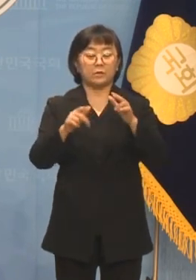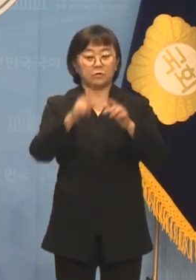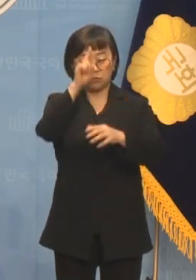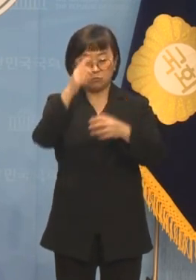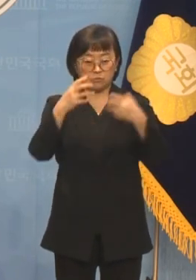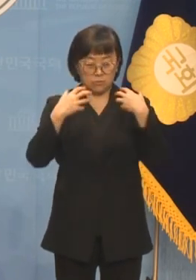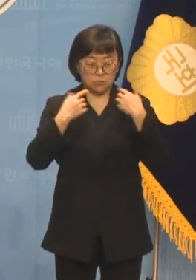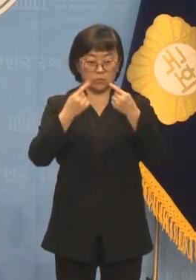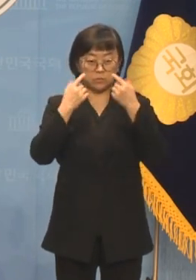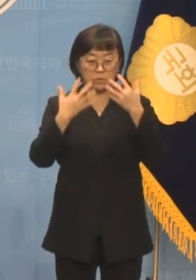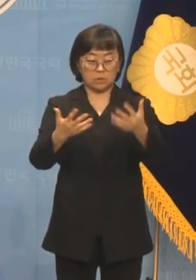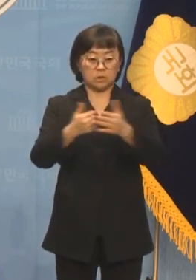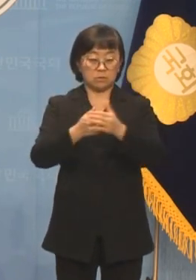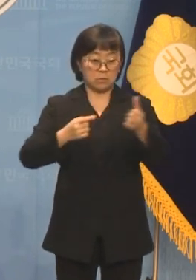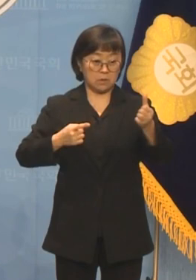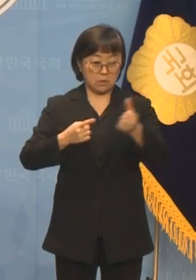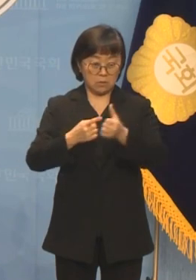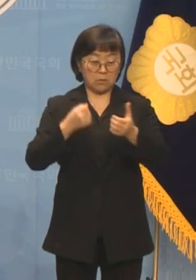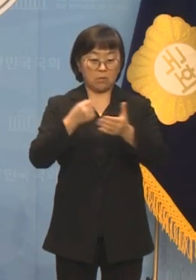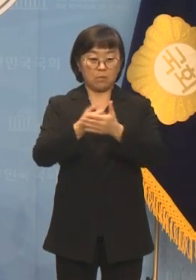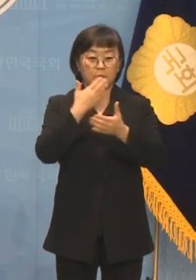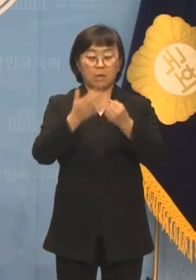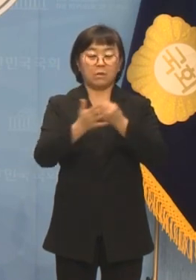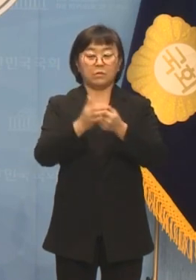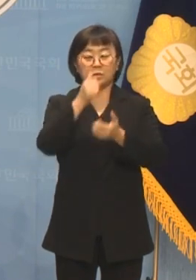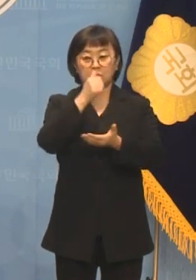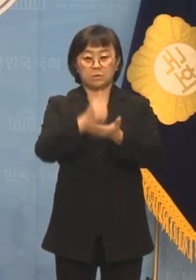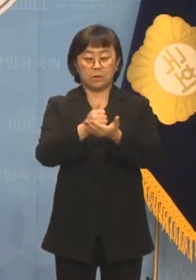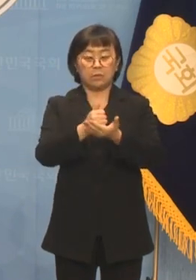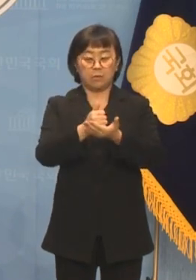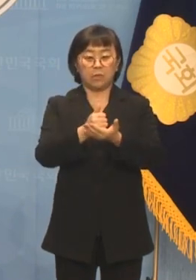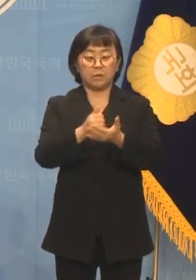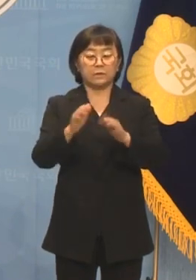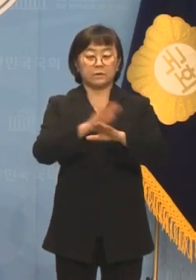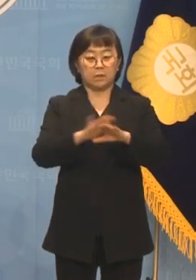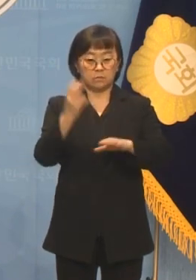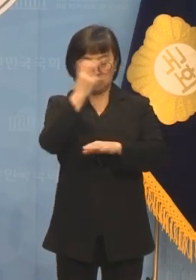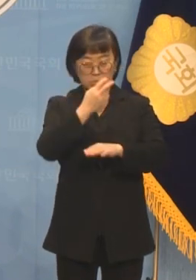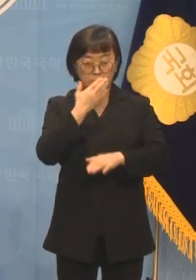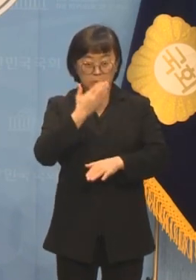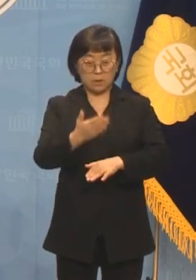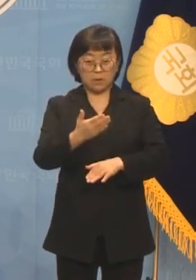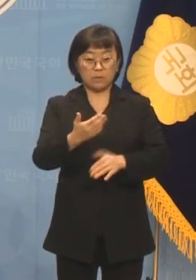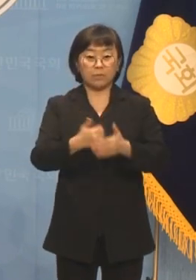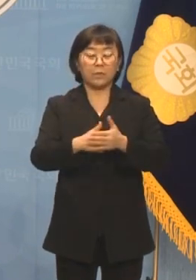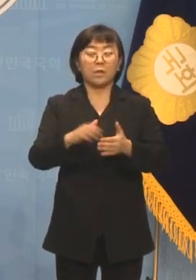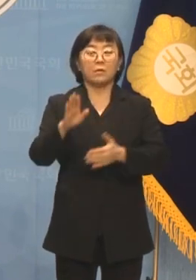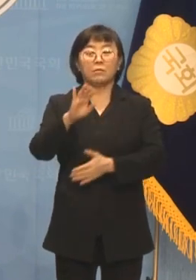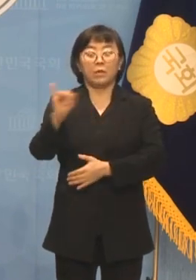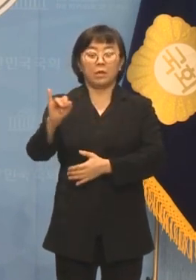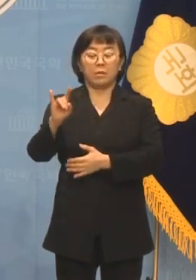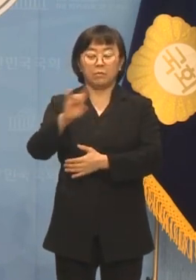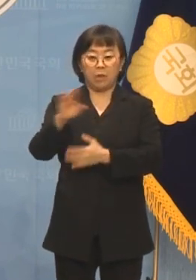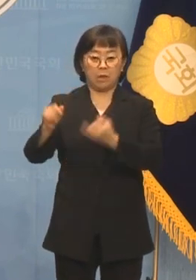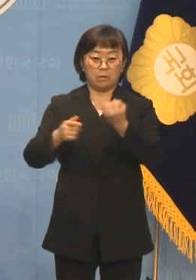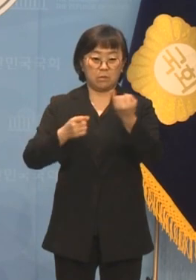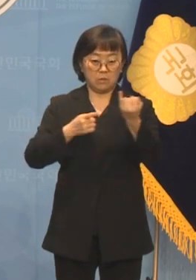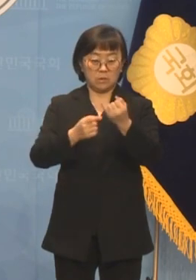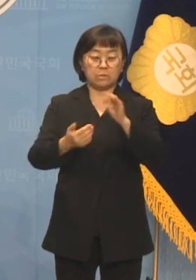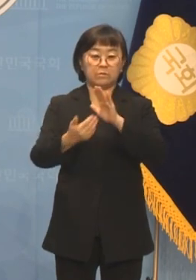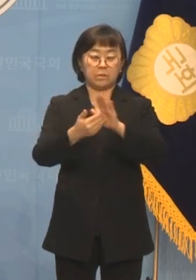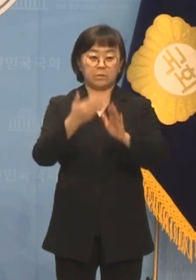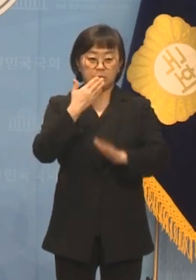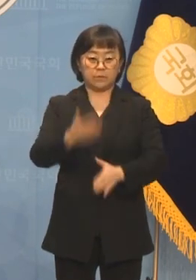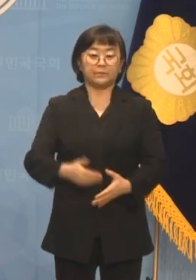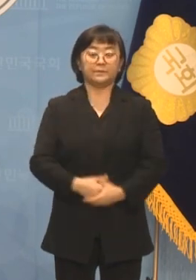정부가 명확히 테러로 결론 내리고 중대범죄로 제대로 조치했다면 배현진 의원에 대한 테러는 막을